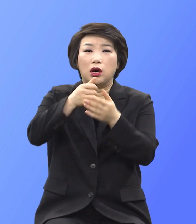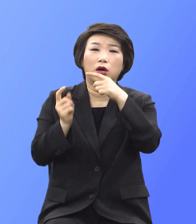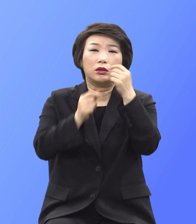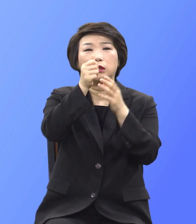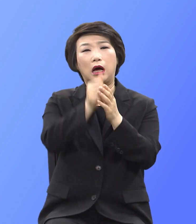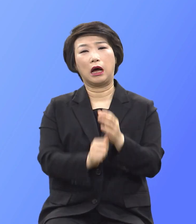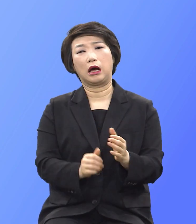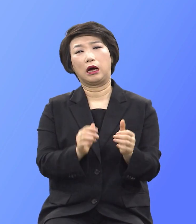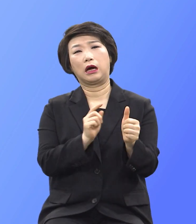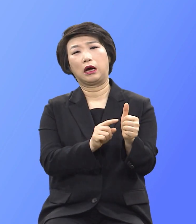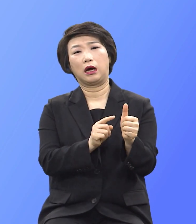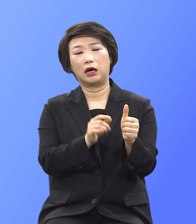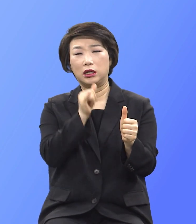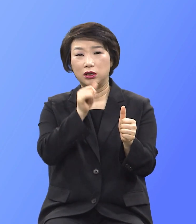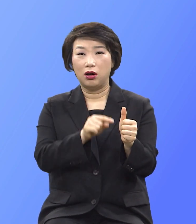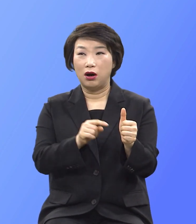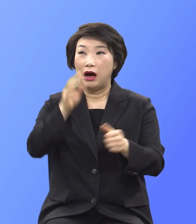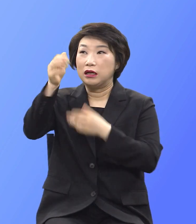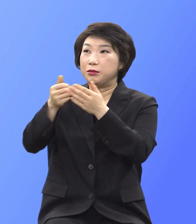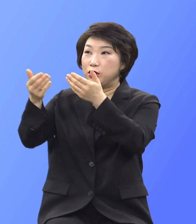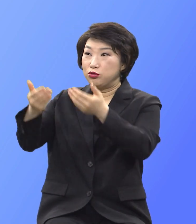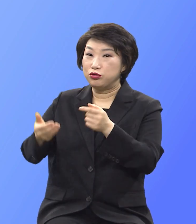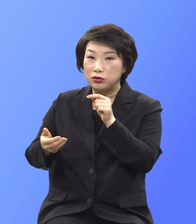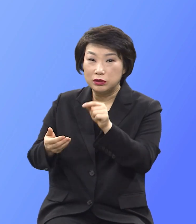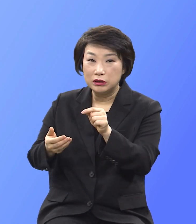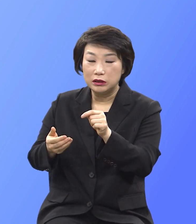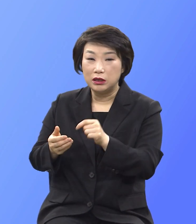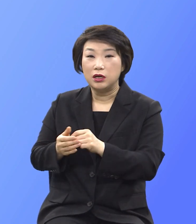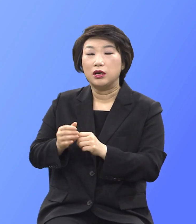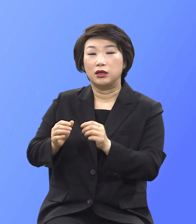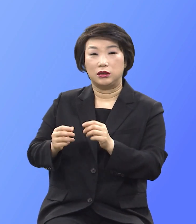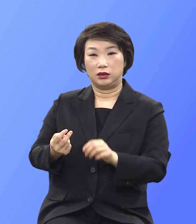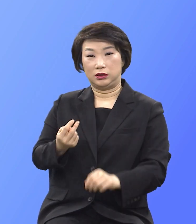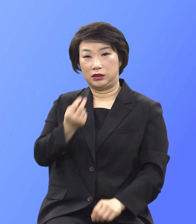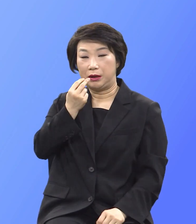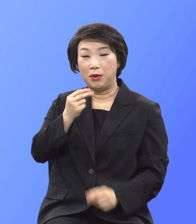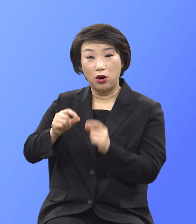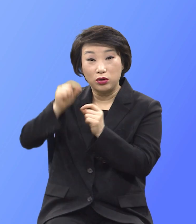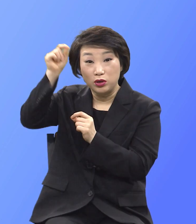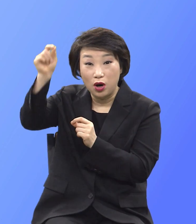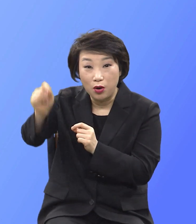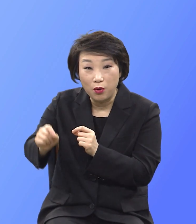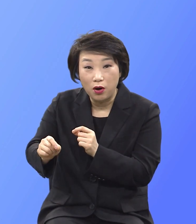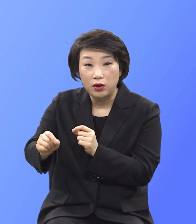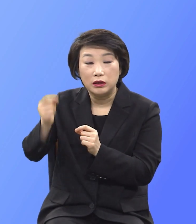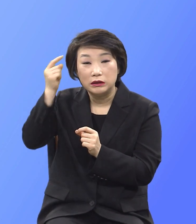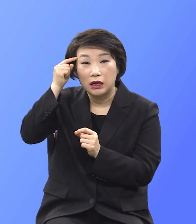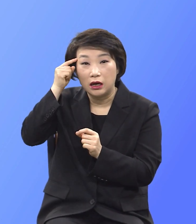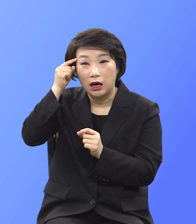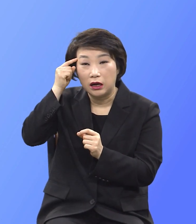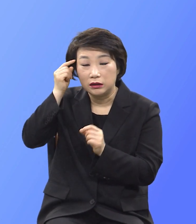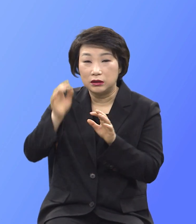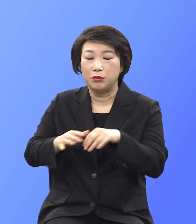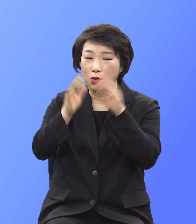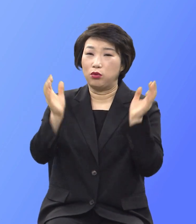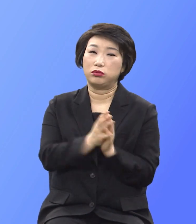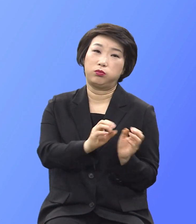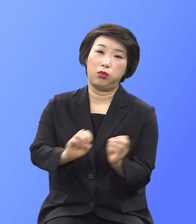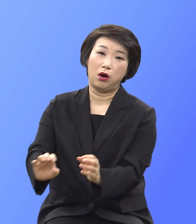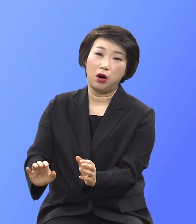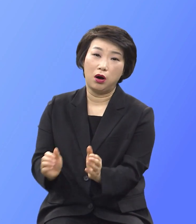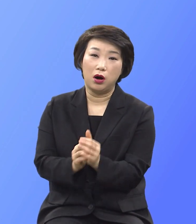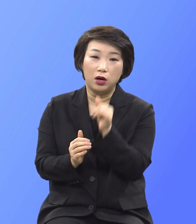전격적으로 타락한 인간은 하나님이 주신 영원한 생명의 생각을